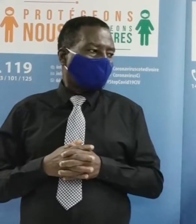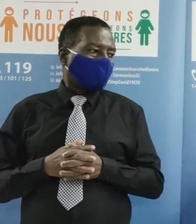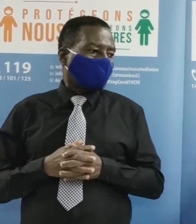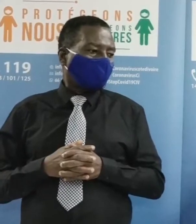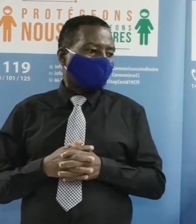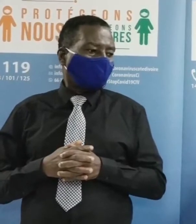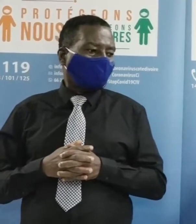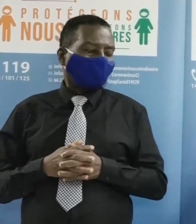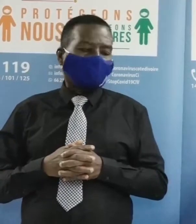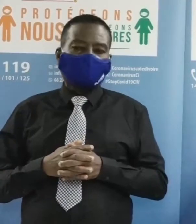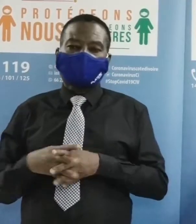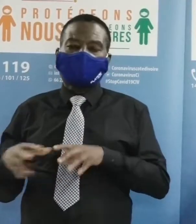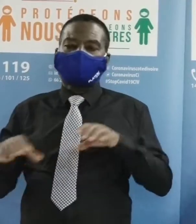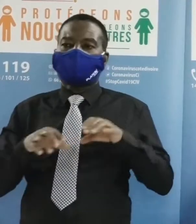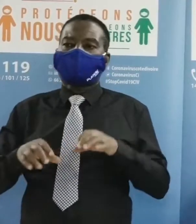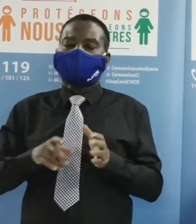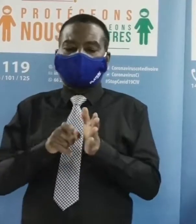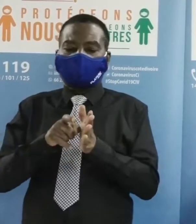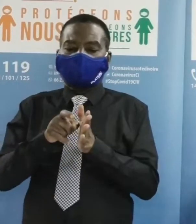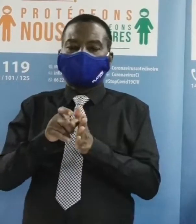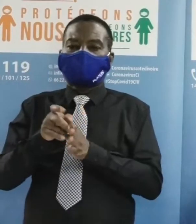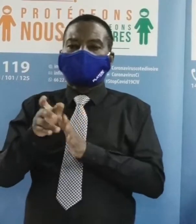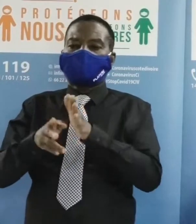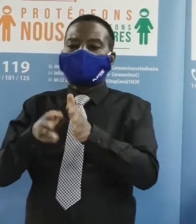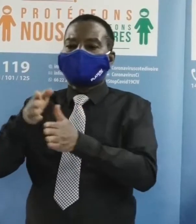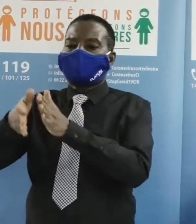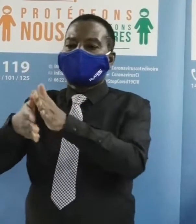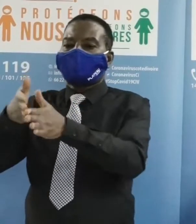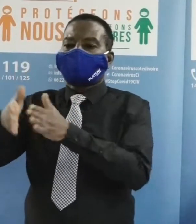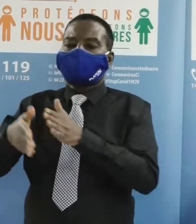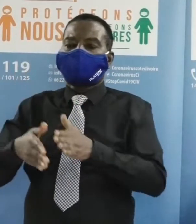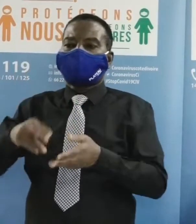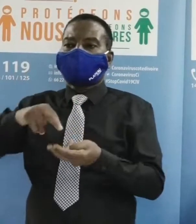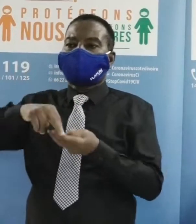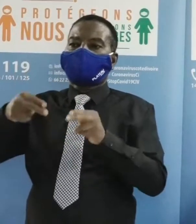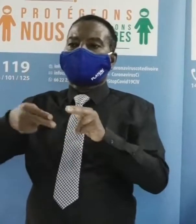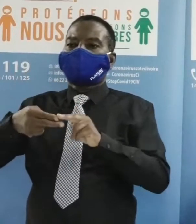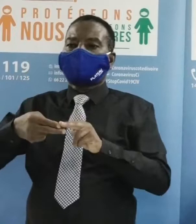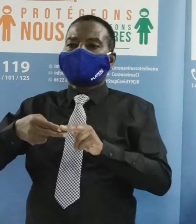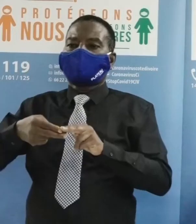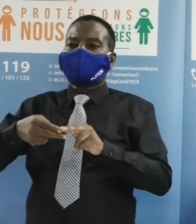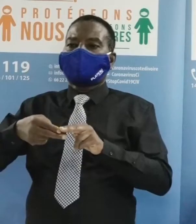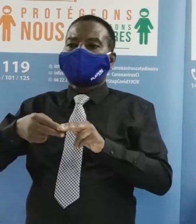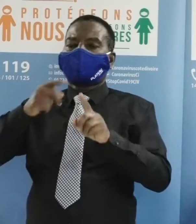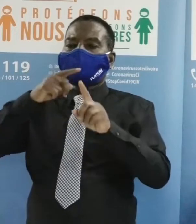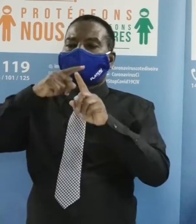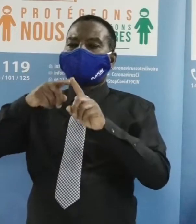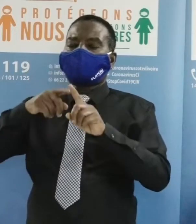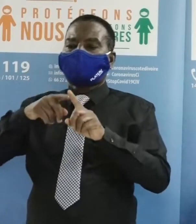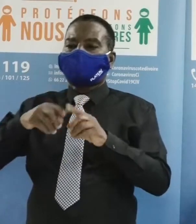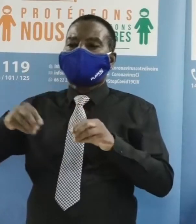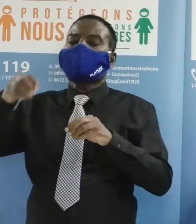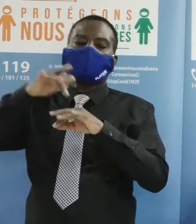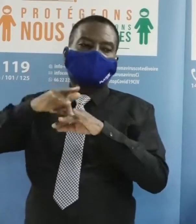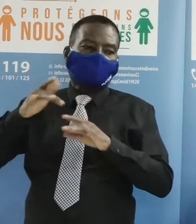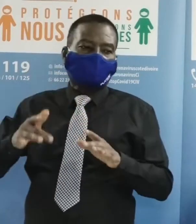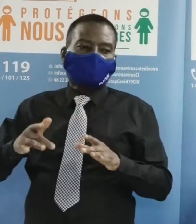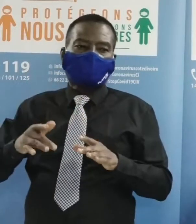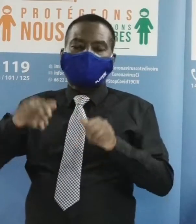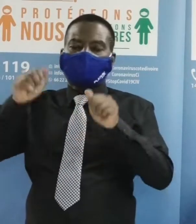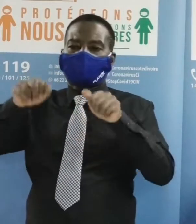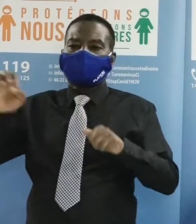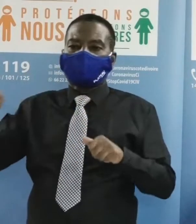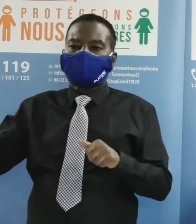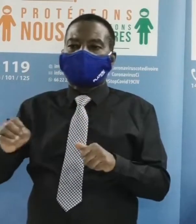le fait que le virus circule activement ça veut dire que le nombre de probables de contaminer aussi augmenter les capacités